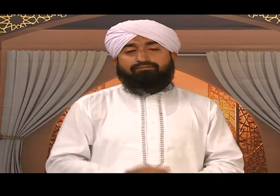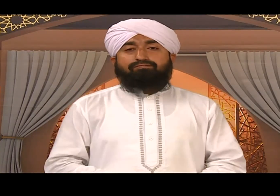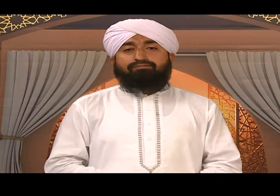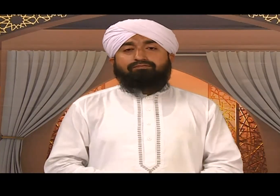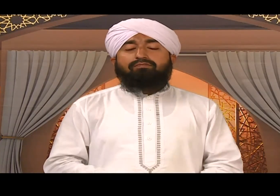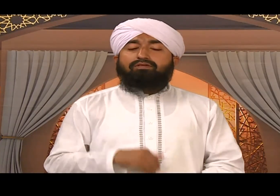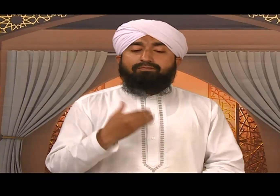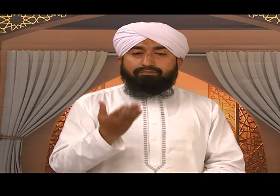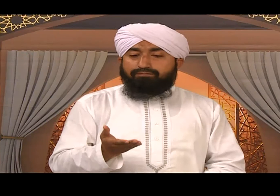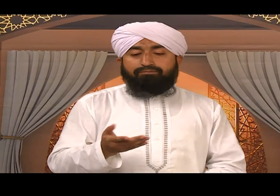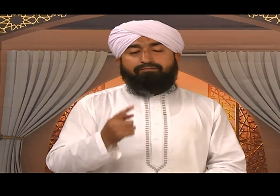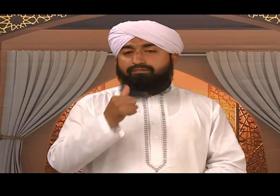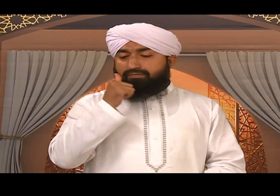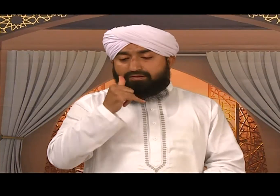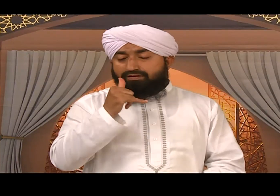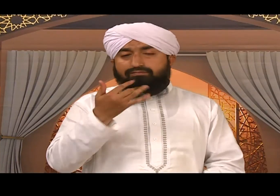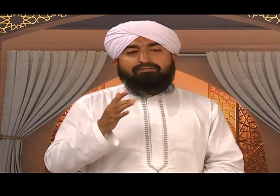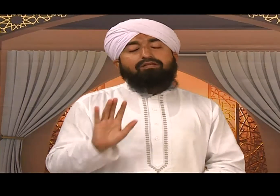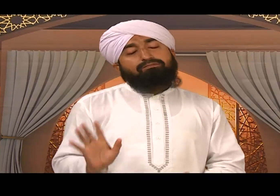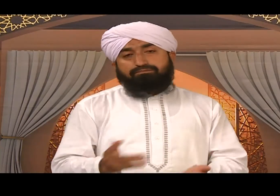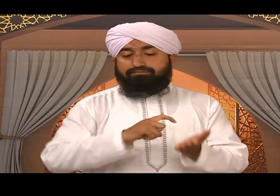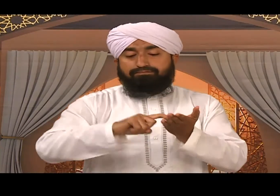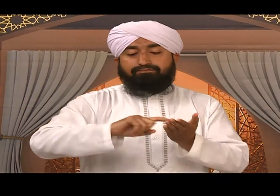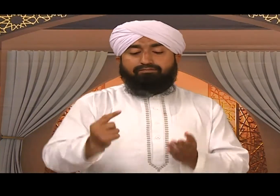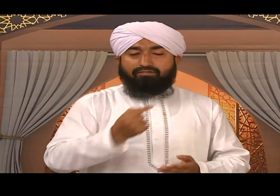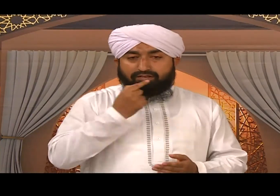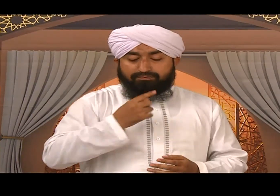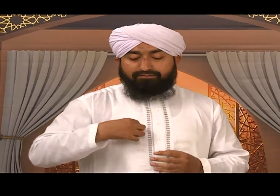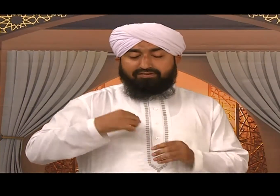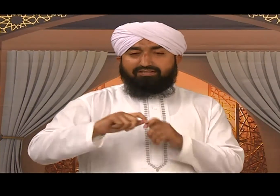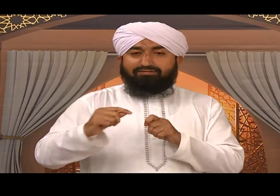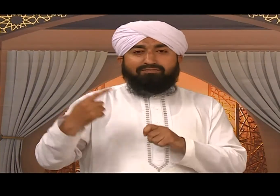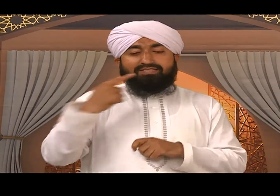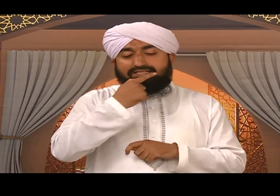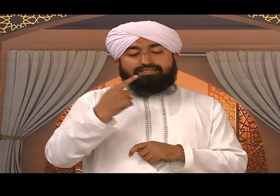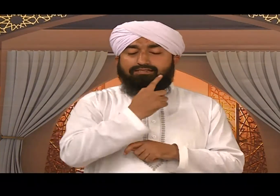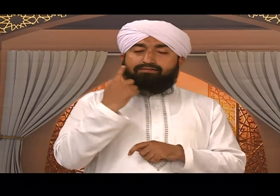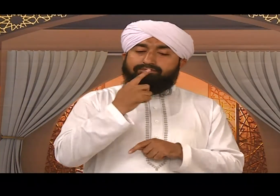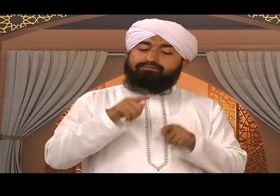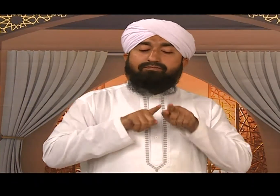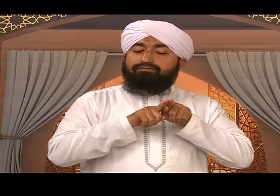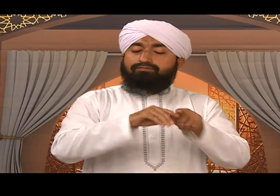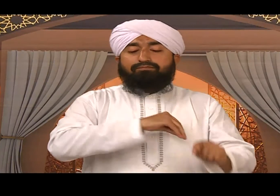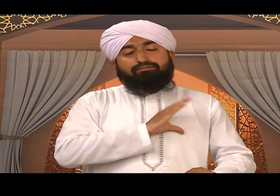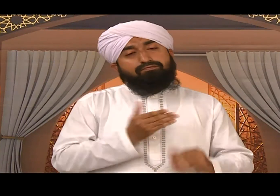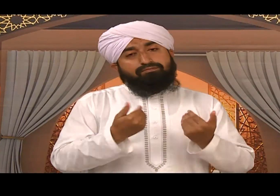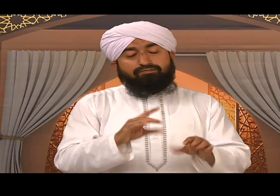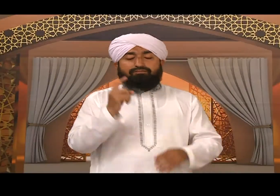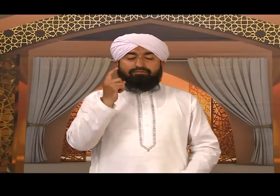کے لیے کافی نہیں۔ ہاں، مسواک نہ ہو تو انگلی یا کھرکھر یعنی کھردرا کپڑا ادائے سنت کر دے گا۔ عورتوں